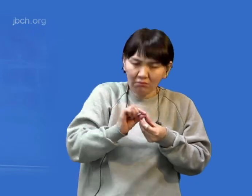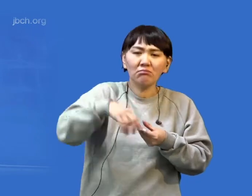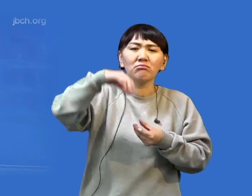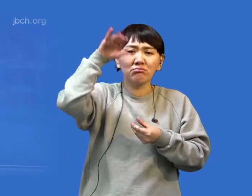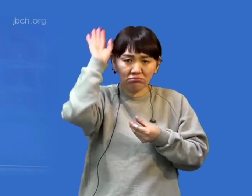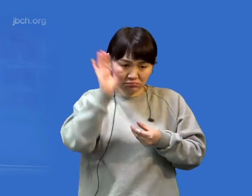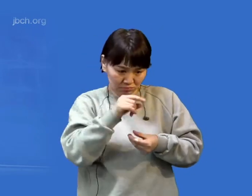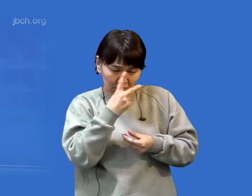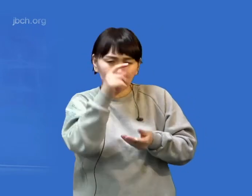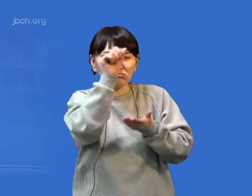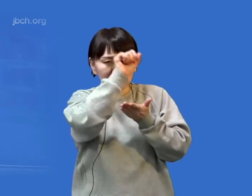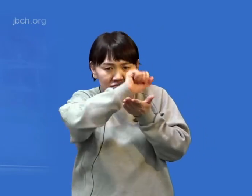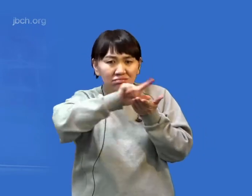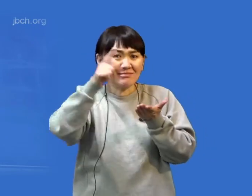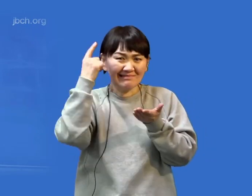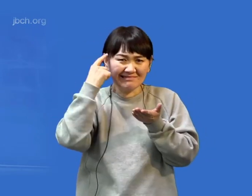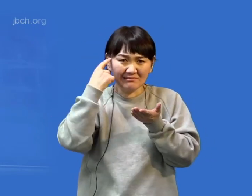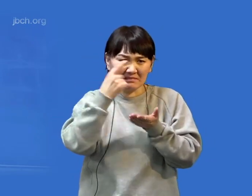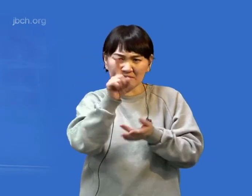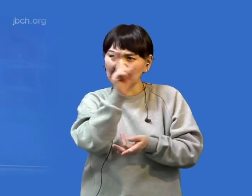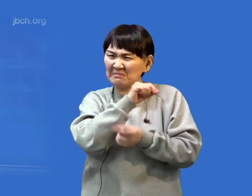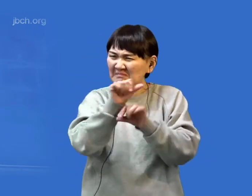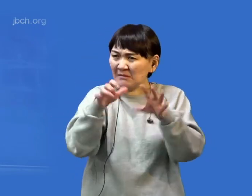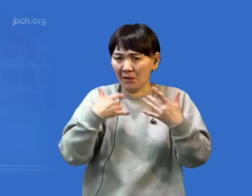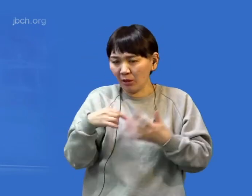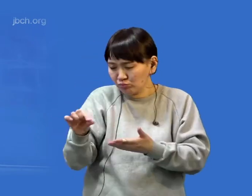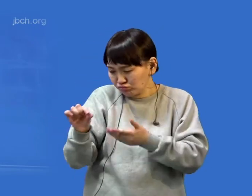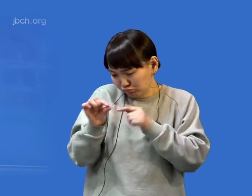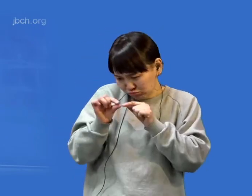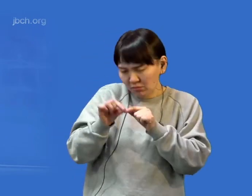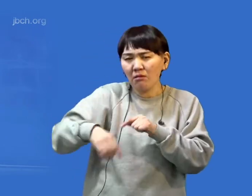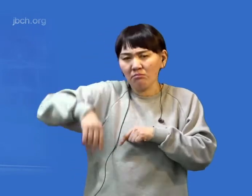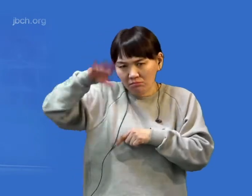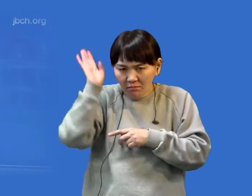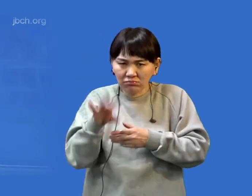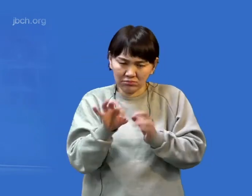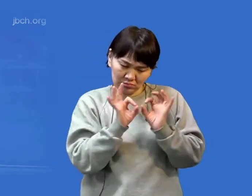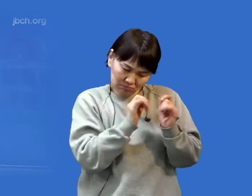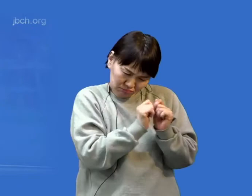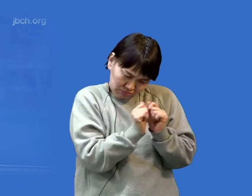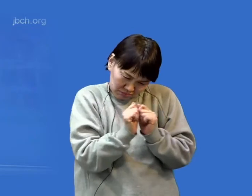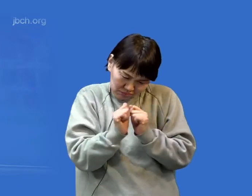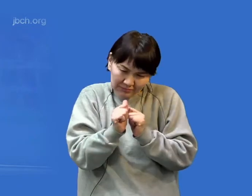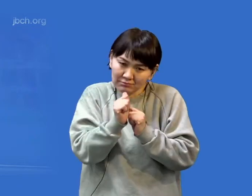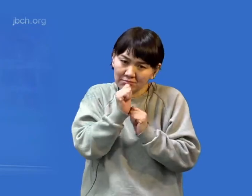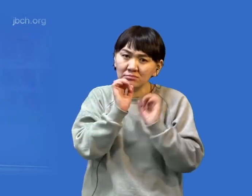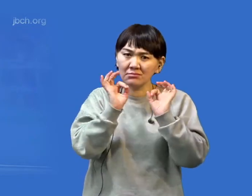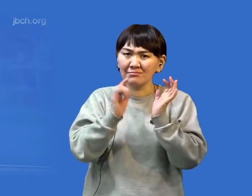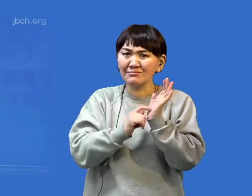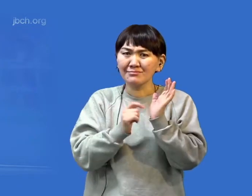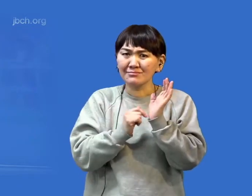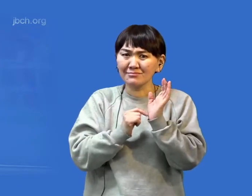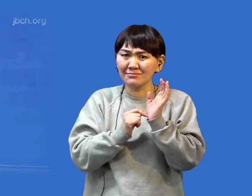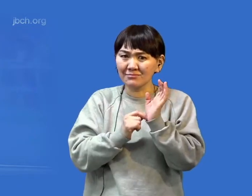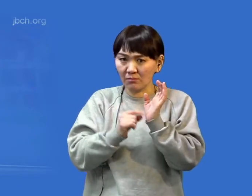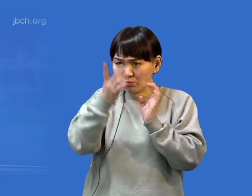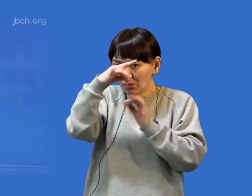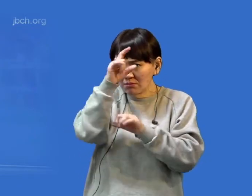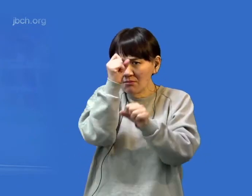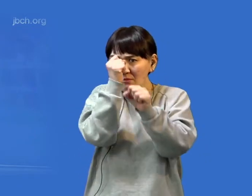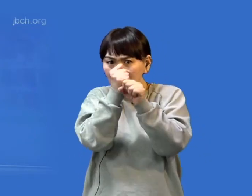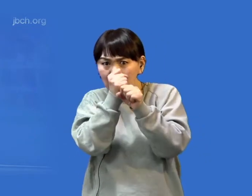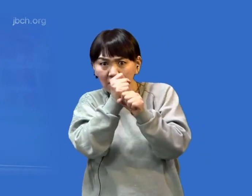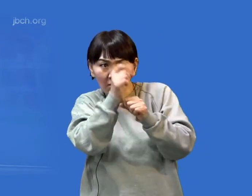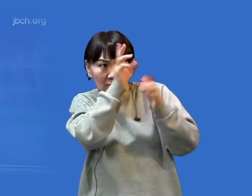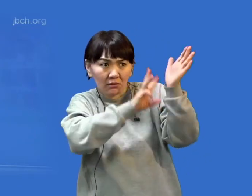үнтэй зүйлээ үнтэй зүйл тэрийг маш үнтэйгэр хэрэглэх ёстой үздэй бид чинь бурхны ариун ажлын төлөө